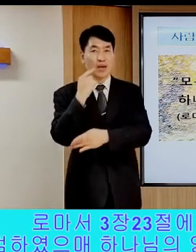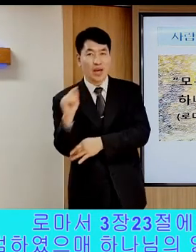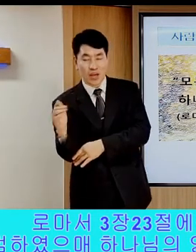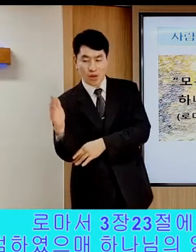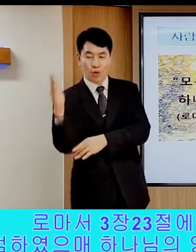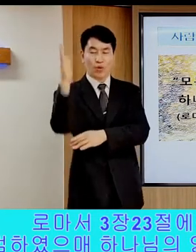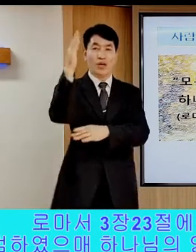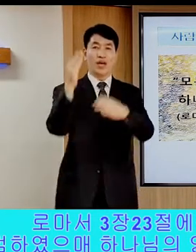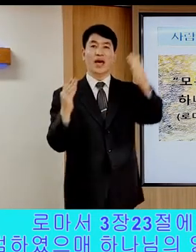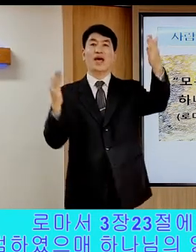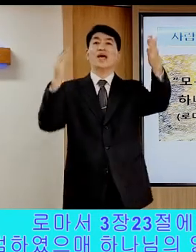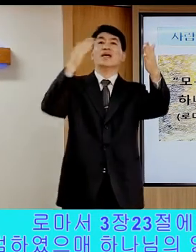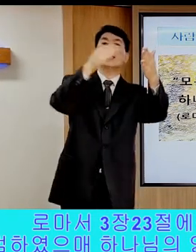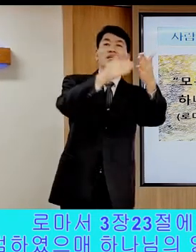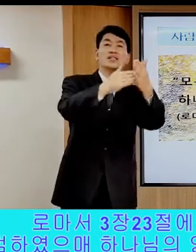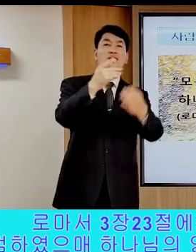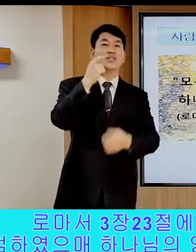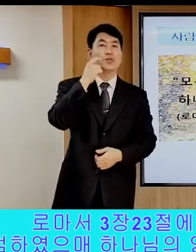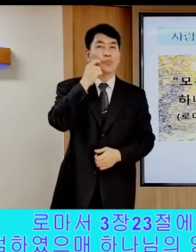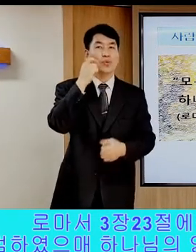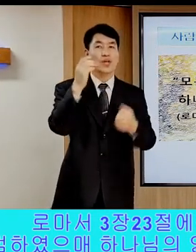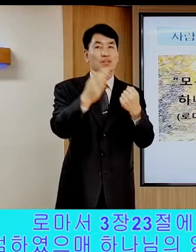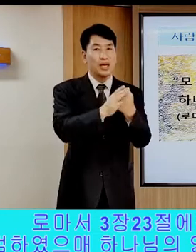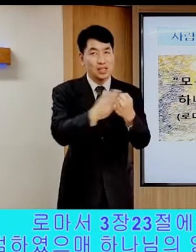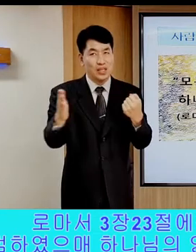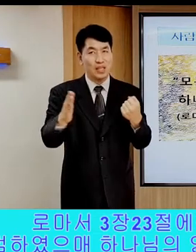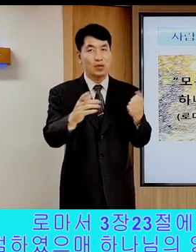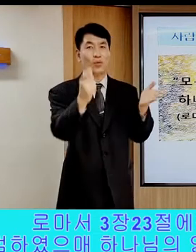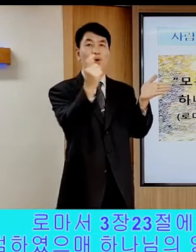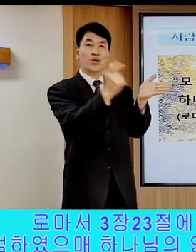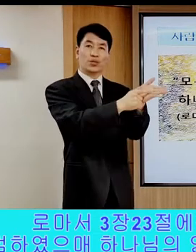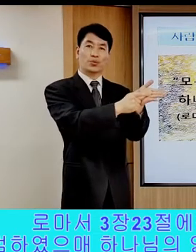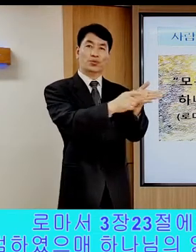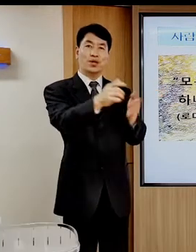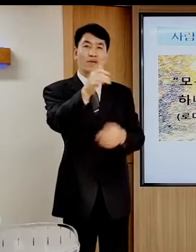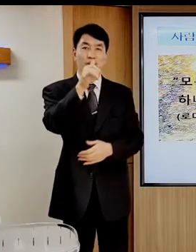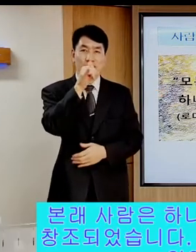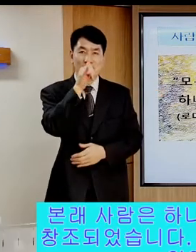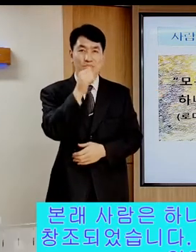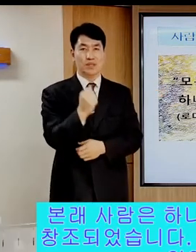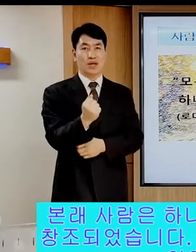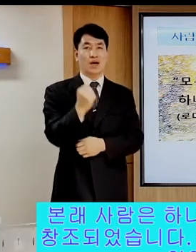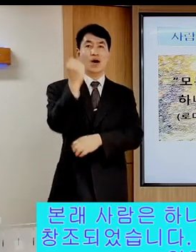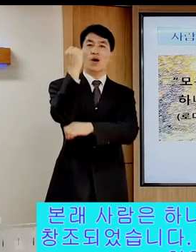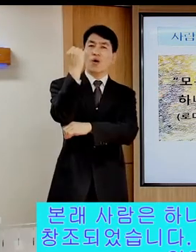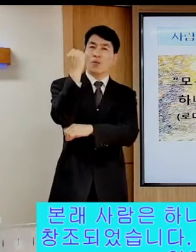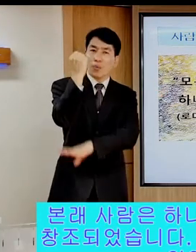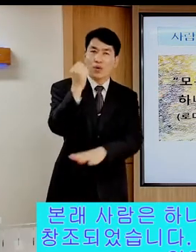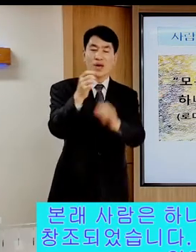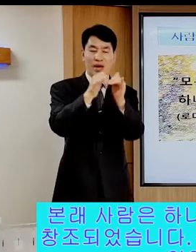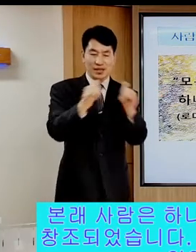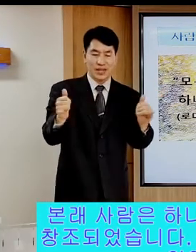하나님의 영광에 이르지 못했나니라고 기록되어 있습니다. 본래